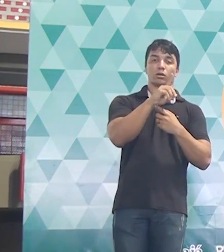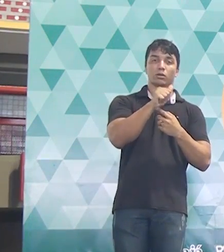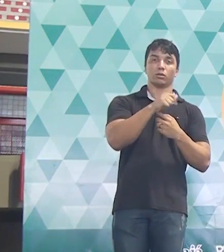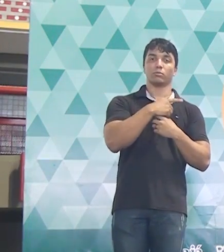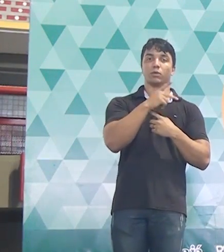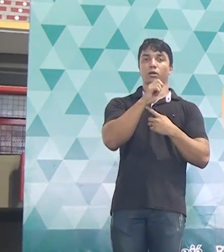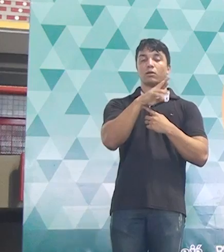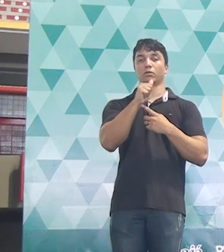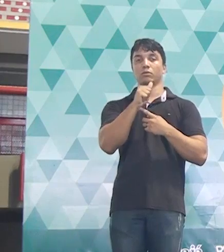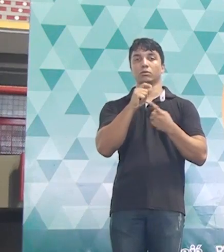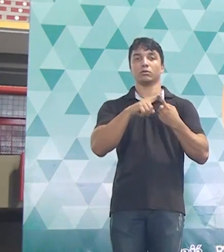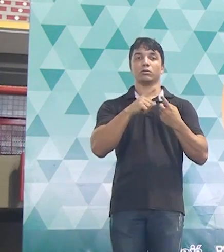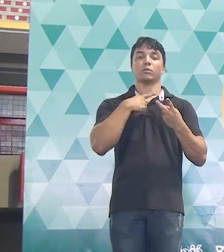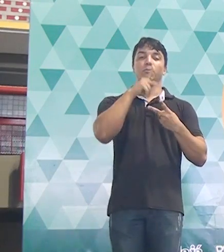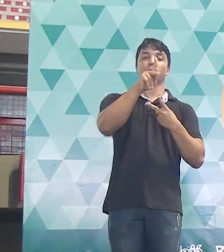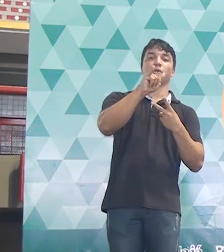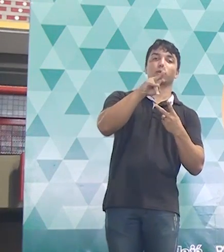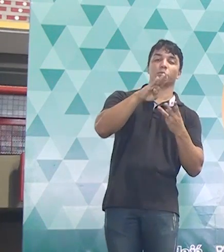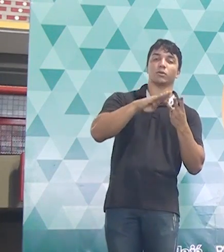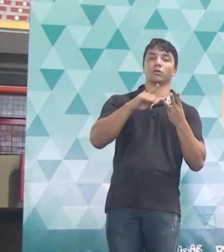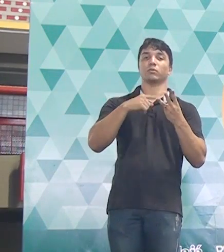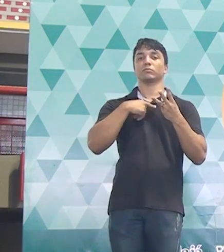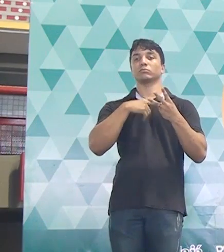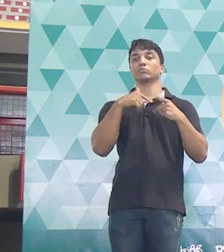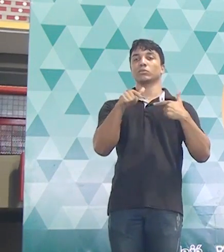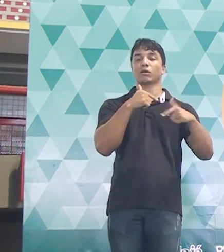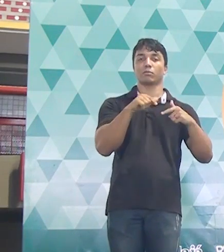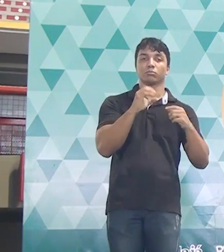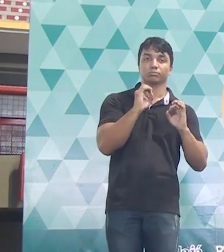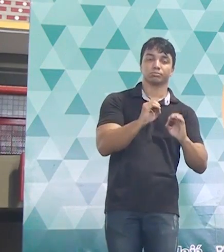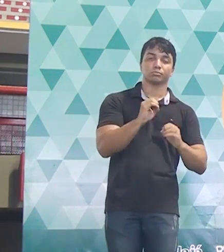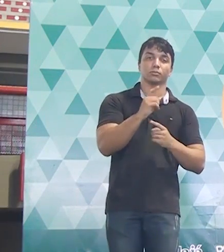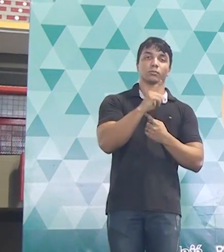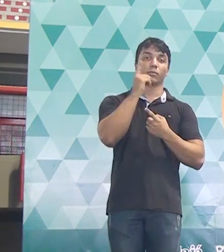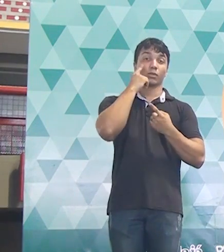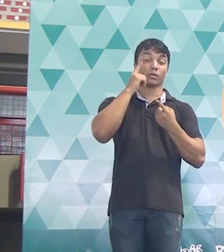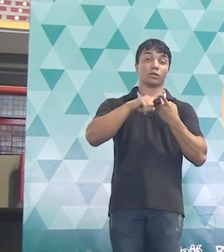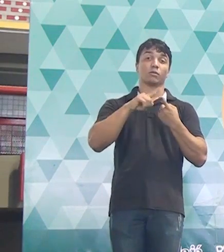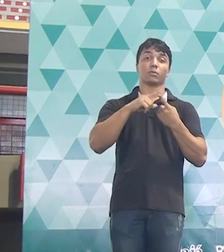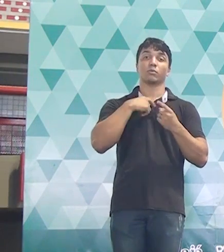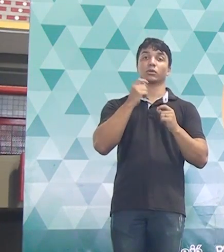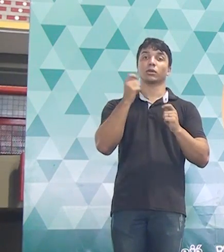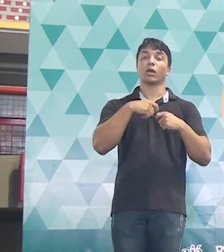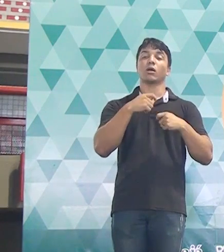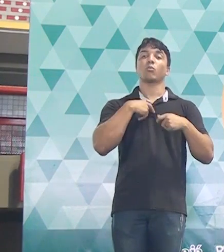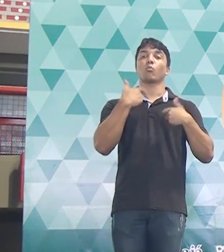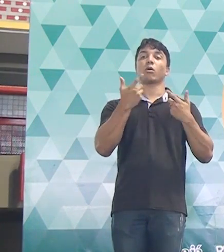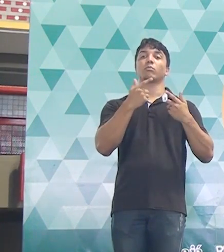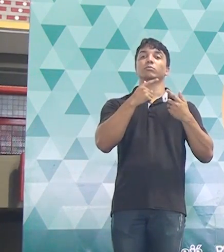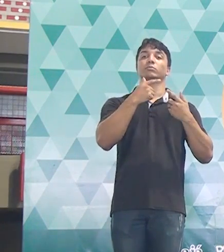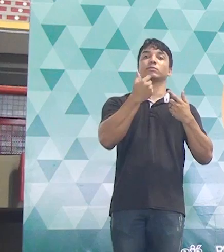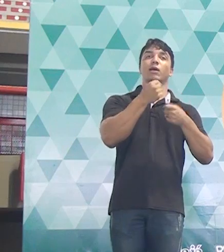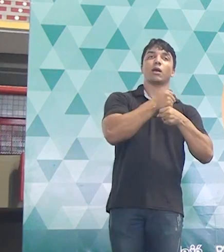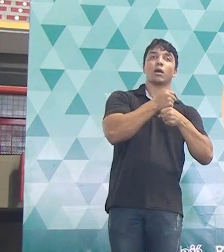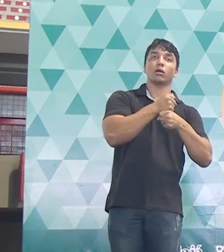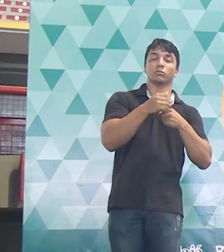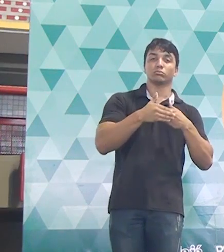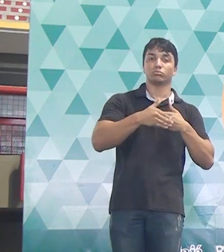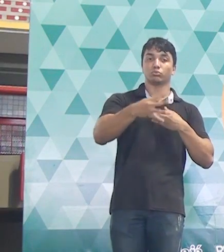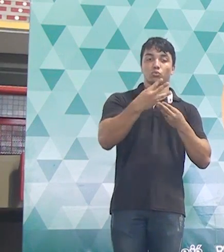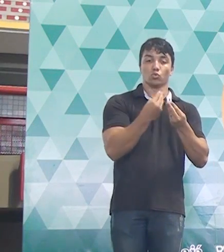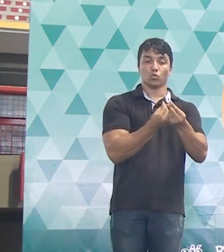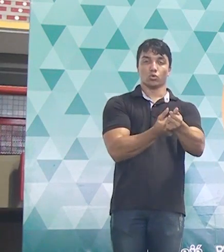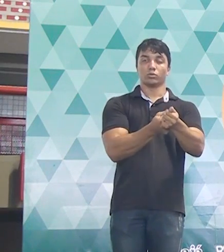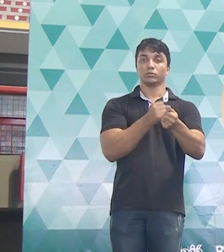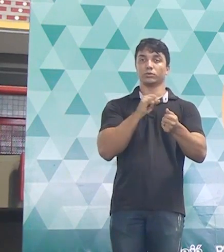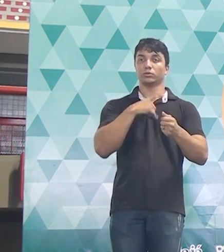PIB, taxa de analfabetismo, desemprego. E eu também posso medir o consumo de ácido sulfúrico por ano. Quando